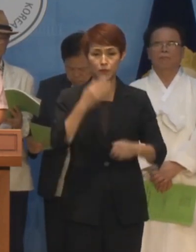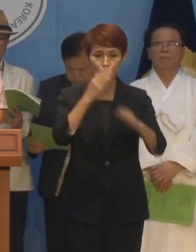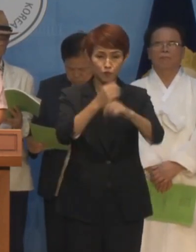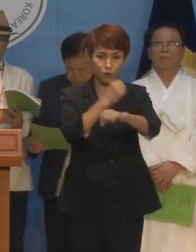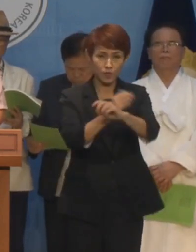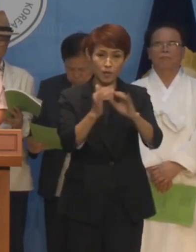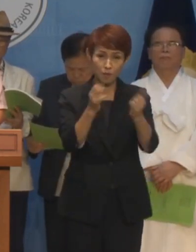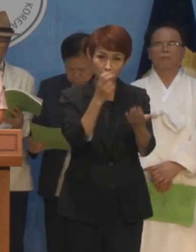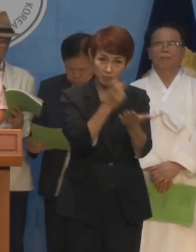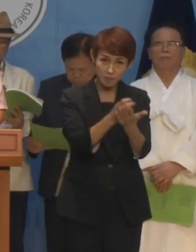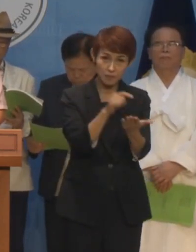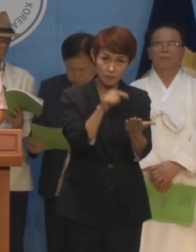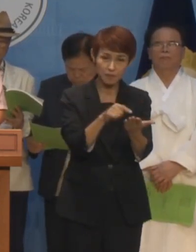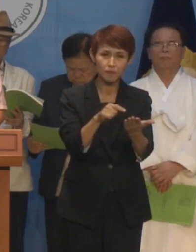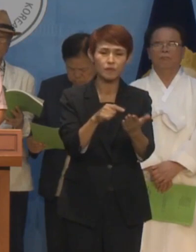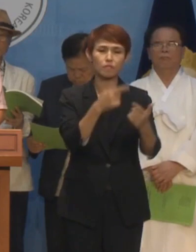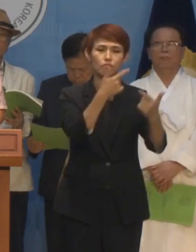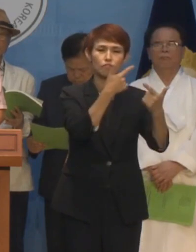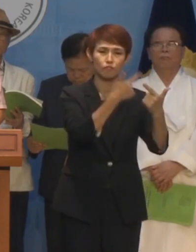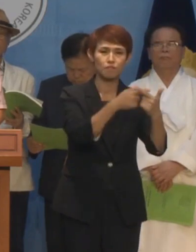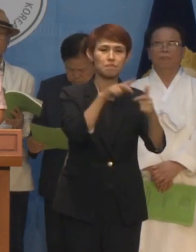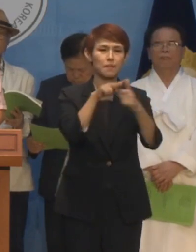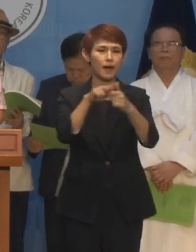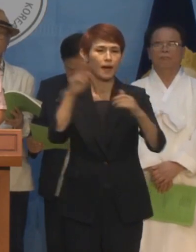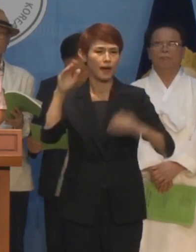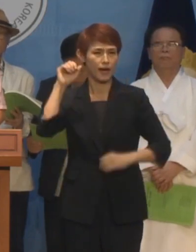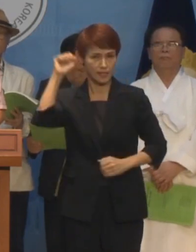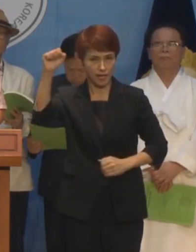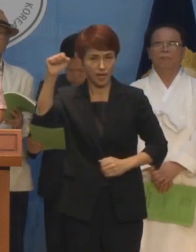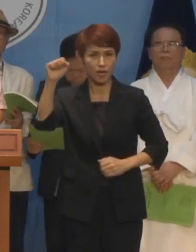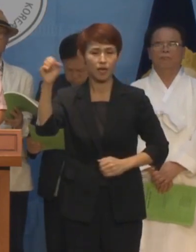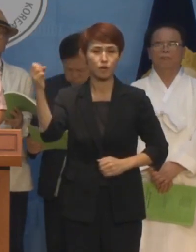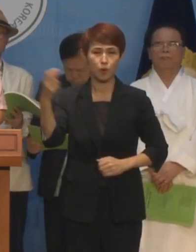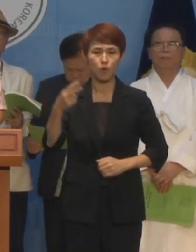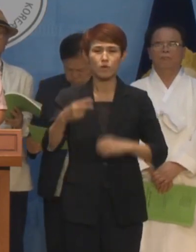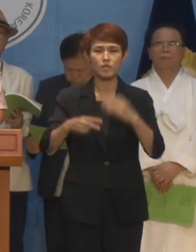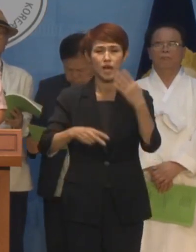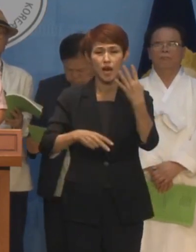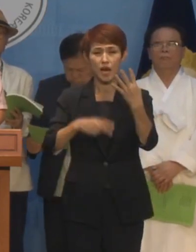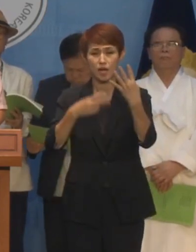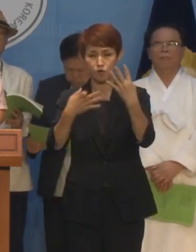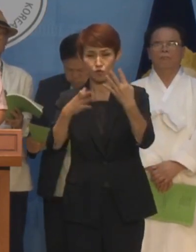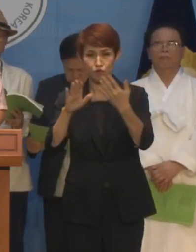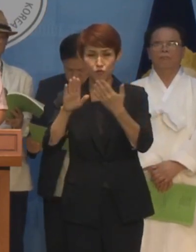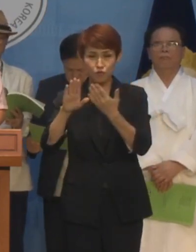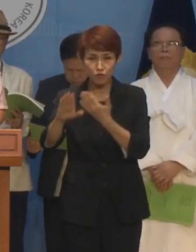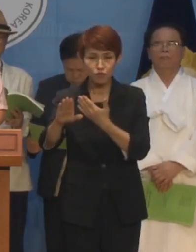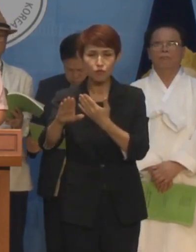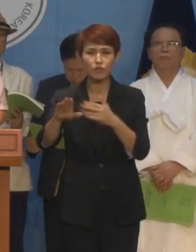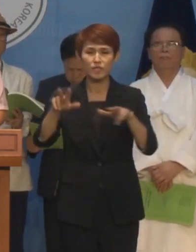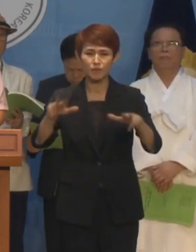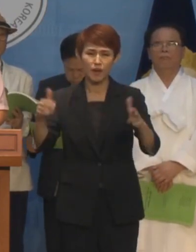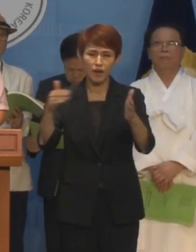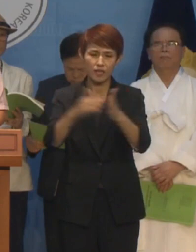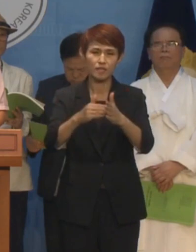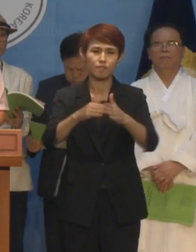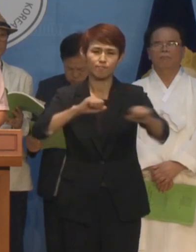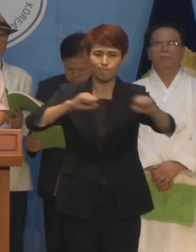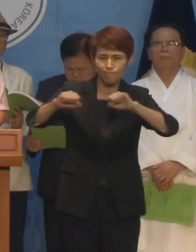민주유공자법은 부망쟁과 6.25항쟁 등 4.19 이후 현재까지의 민주화 운동에